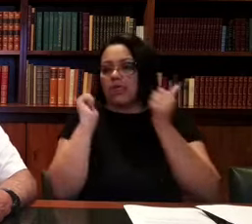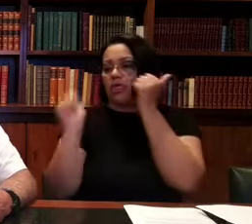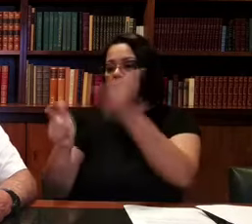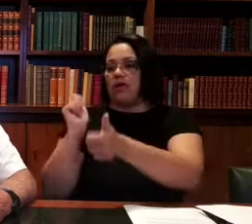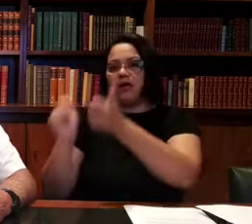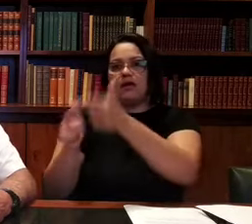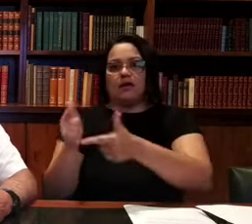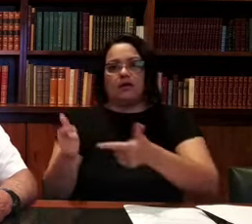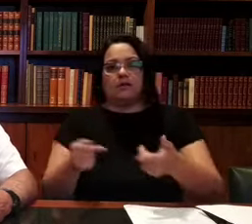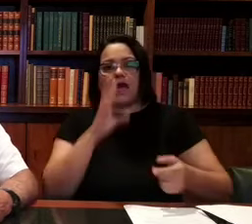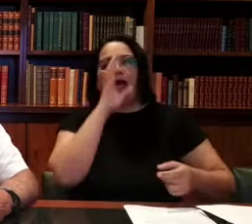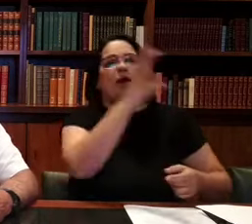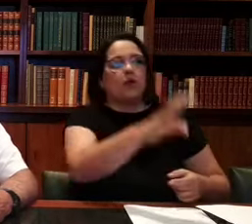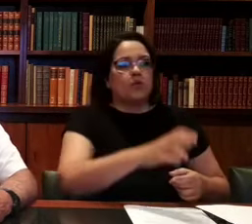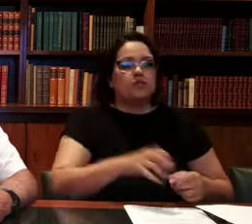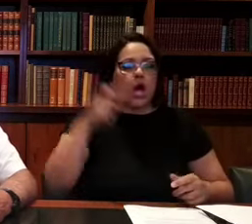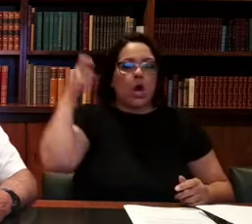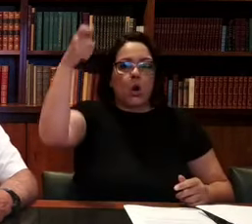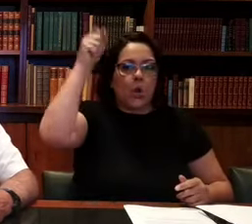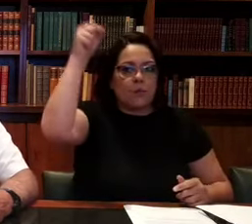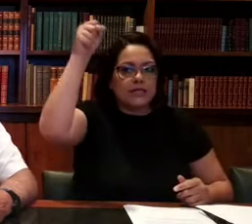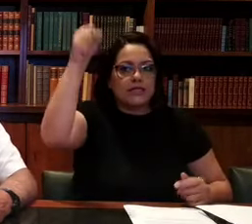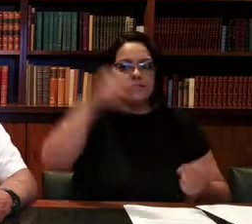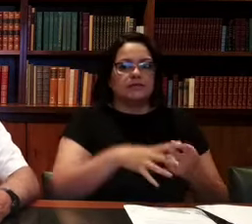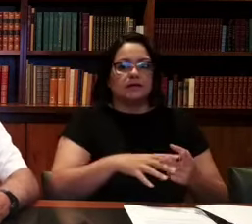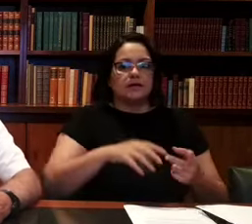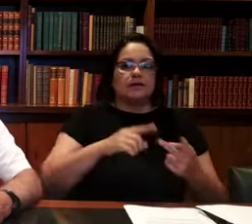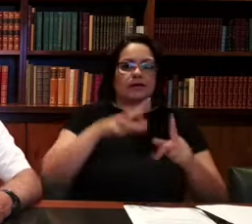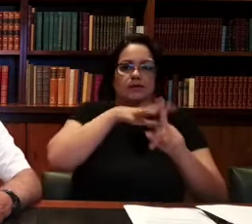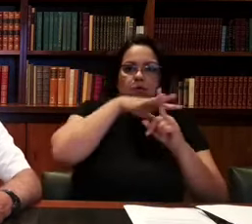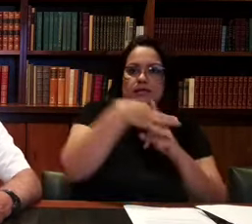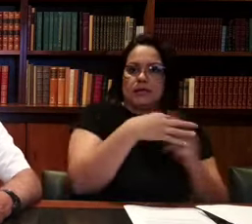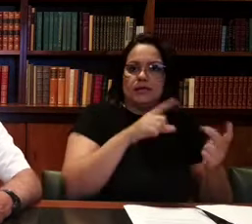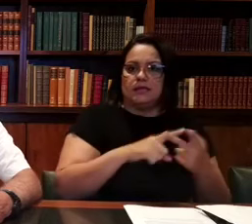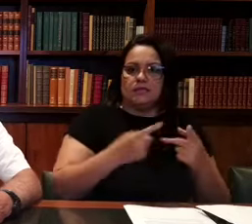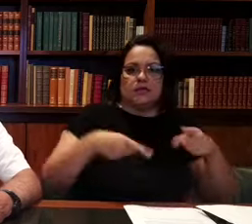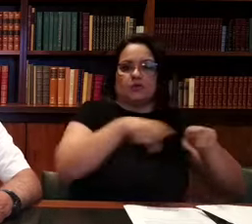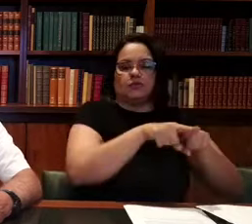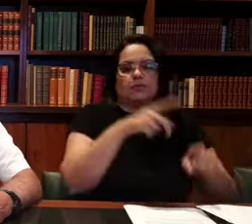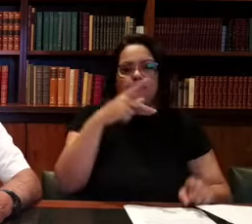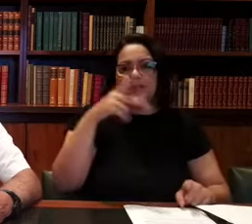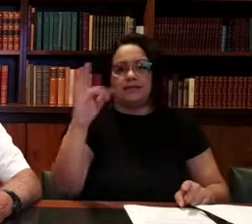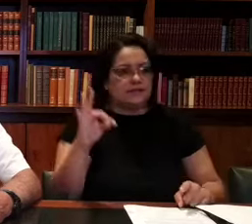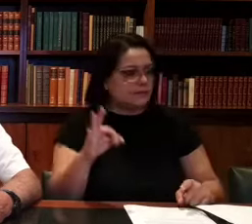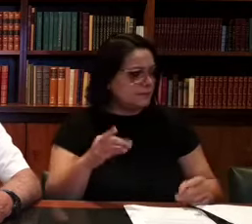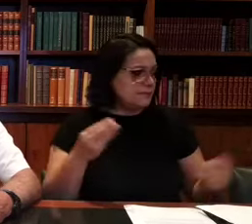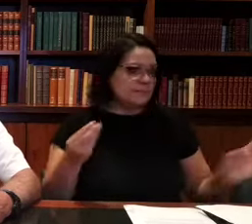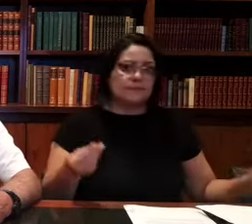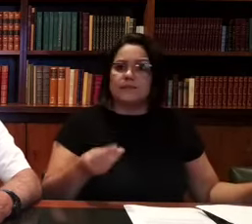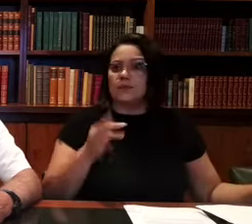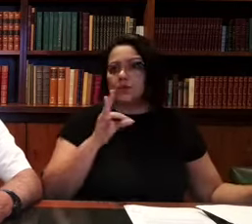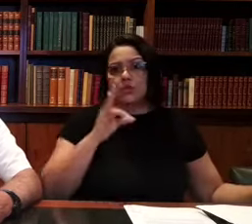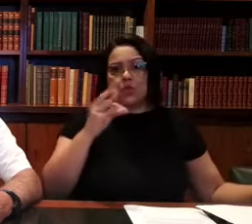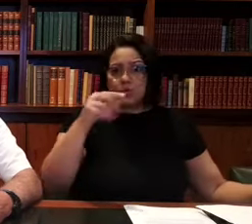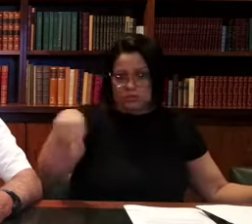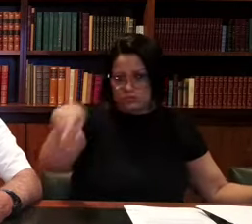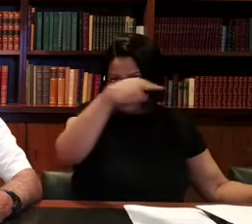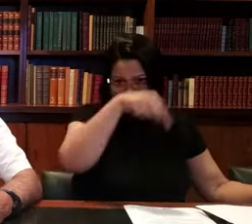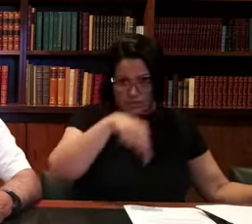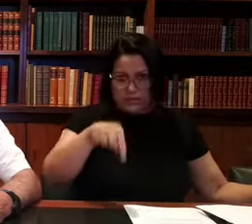no cara acusado de comunista socialista ligado ao PT olha pessoal todo mundo aqui